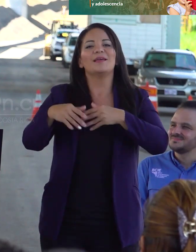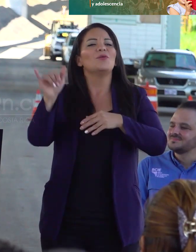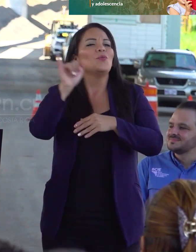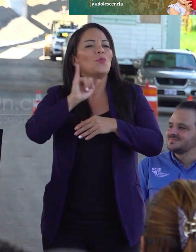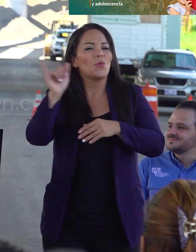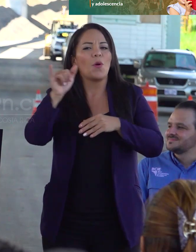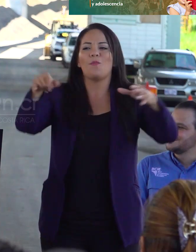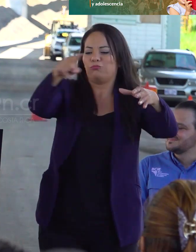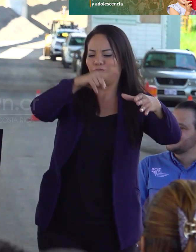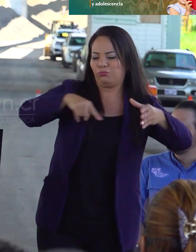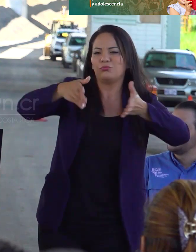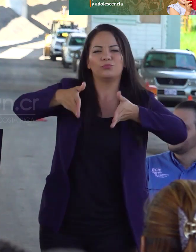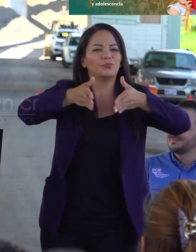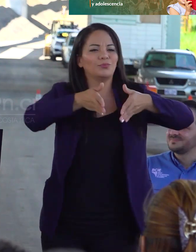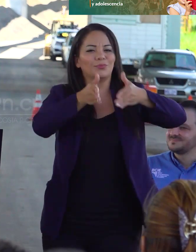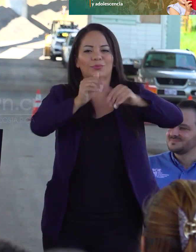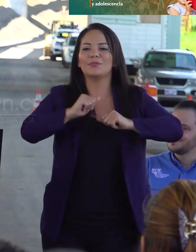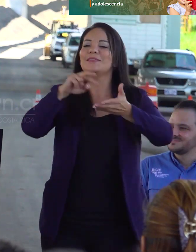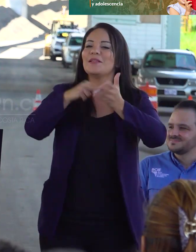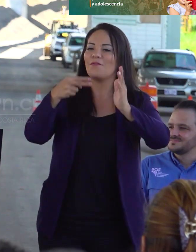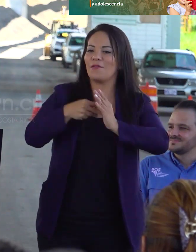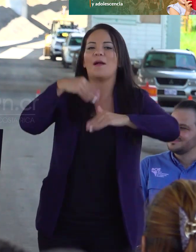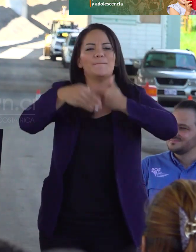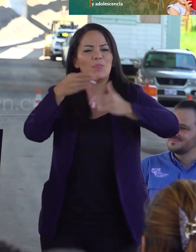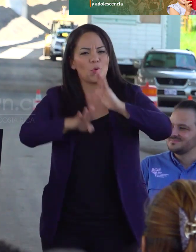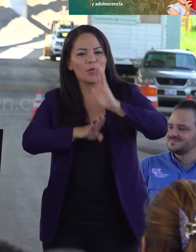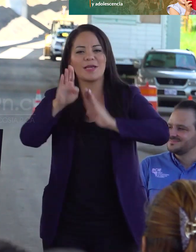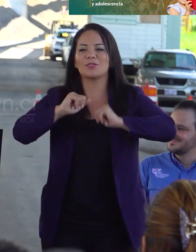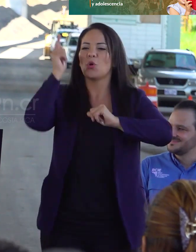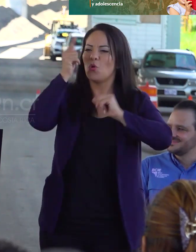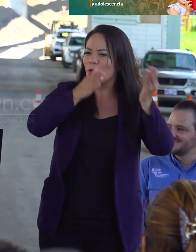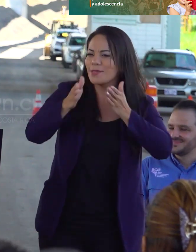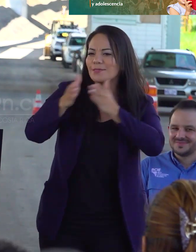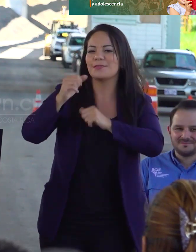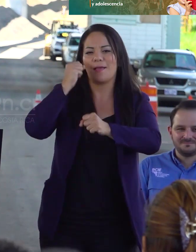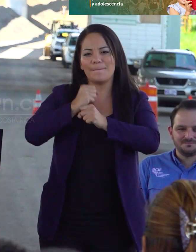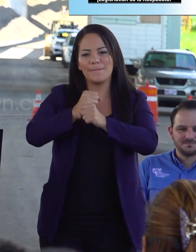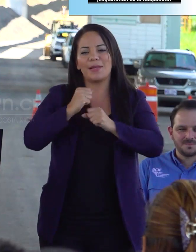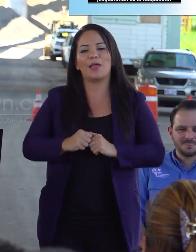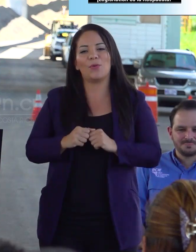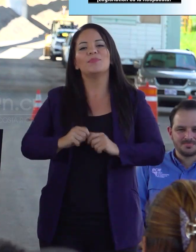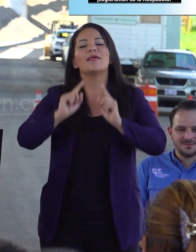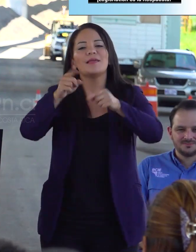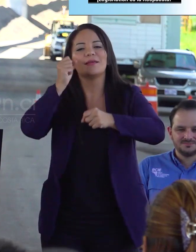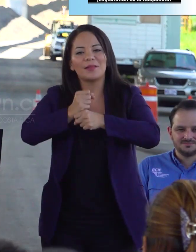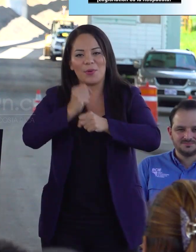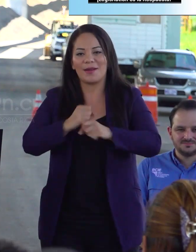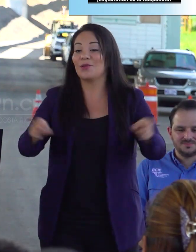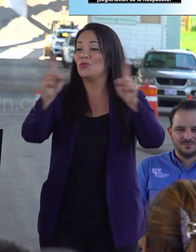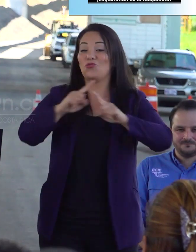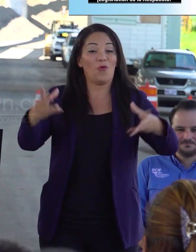vial, sangre de progreso, de logística, de empleo, de ir a trabajar y no